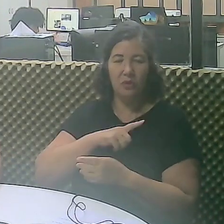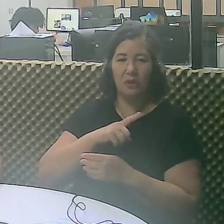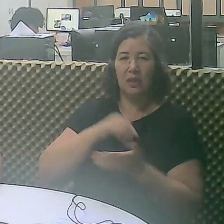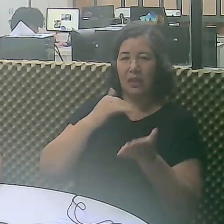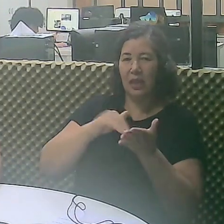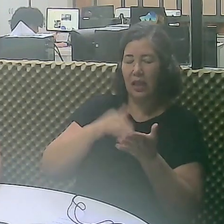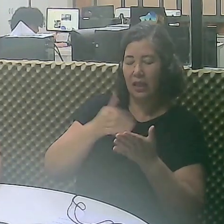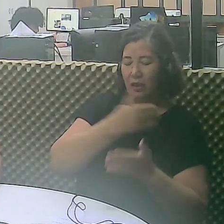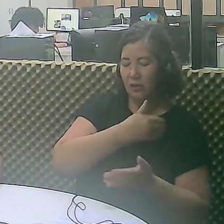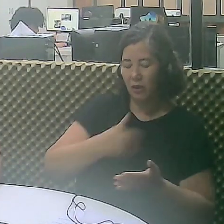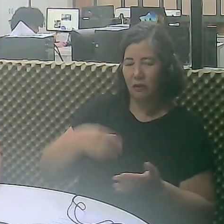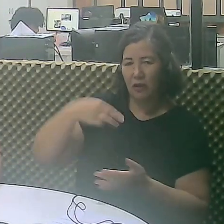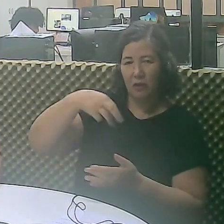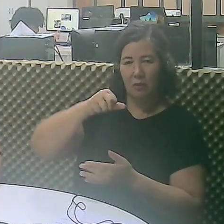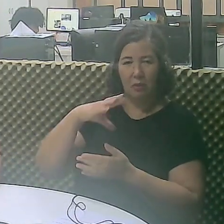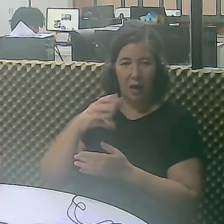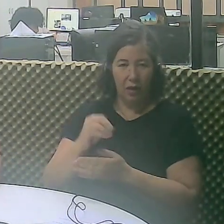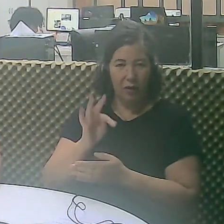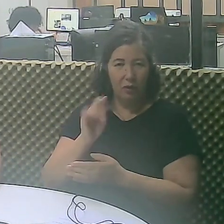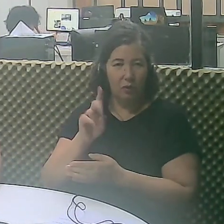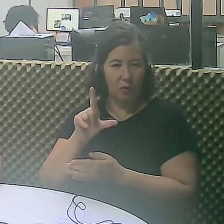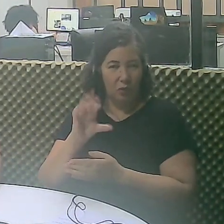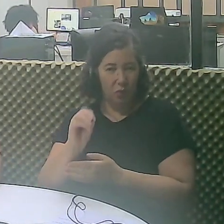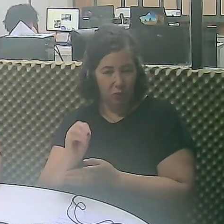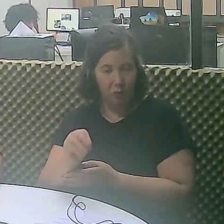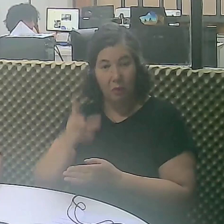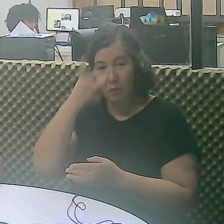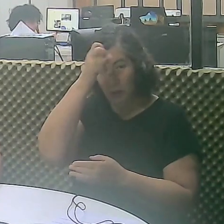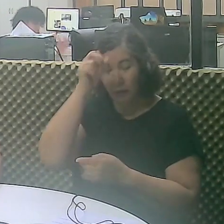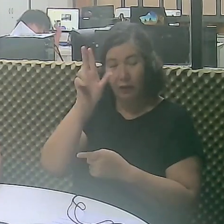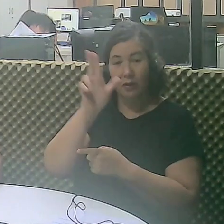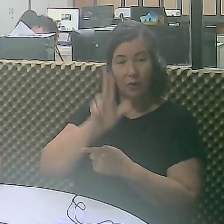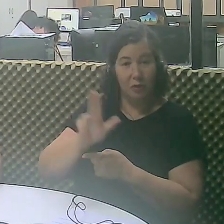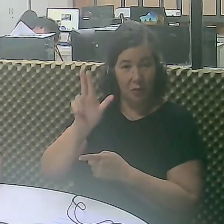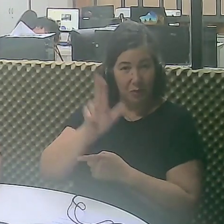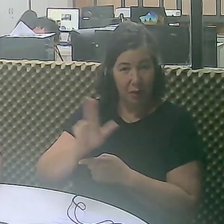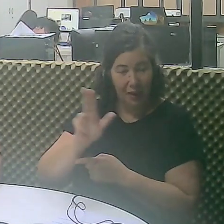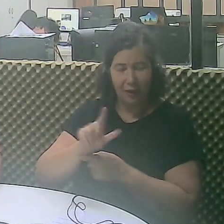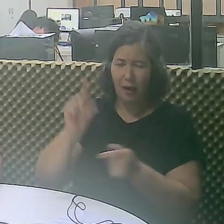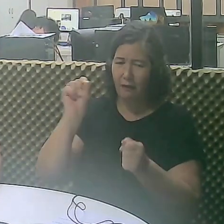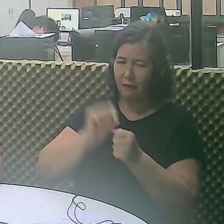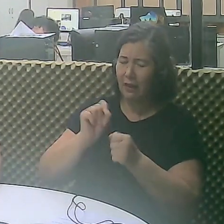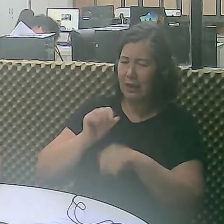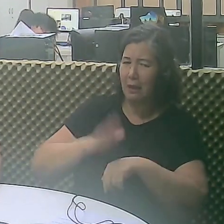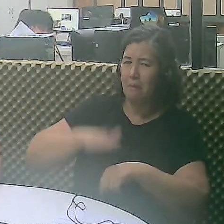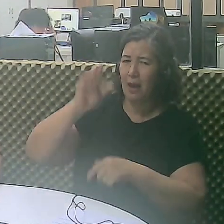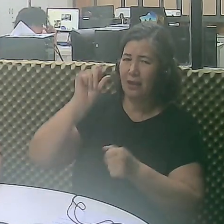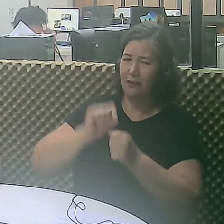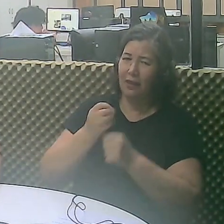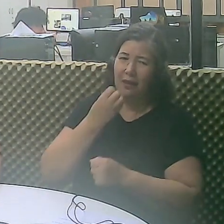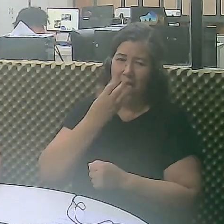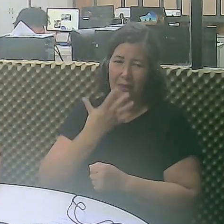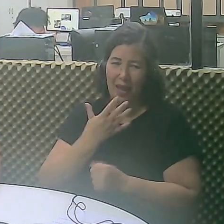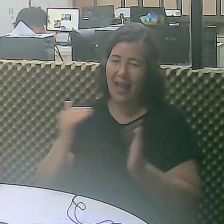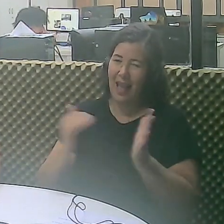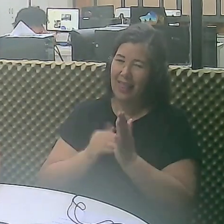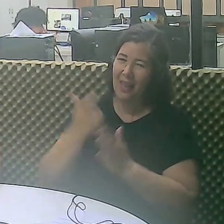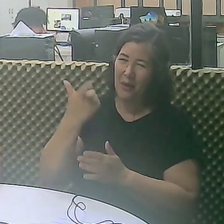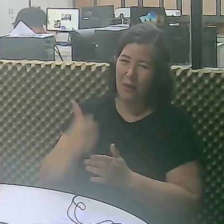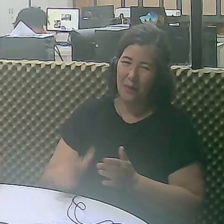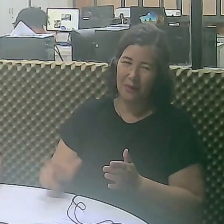Comunicação, Marco Túlio de Castro Kalimann. Prefeitura de Uberlândia. Fazer mais, fazer bem. Até a